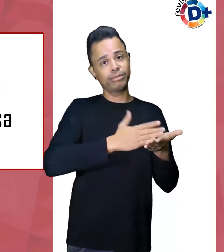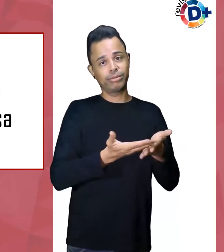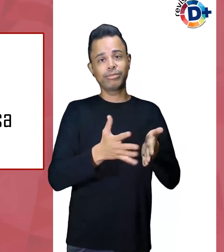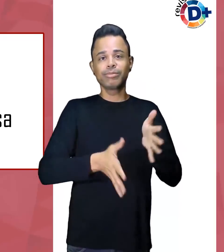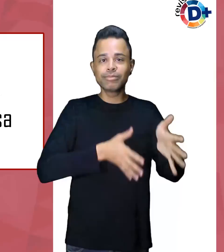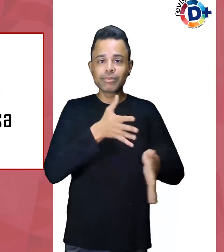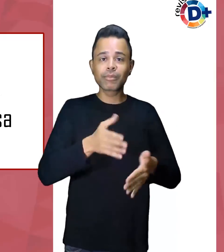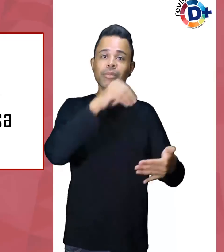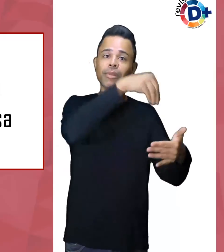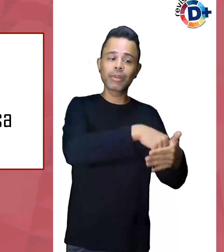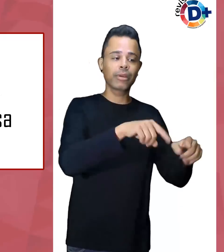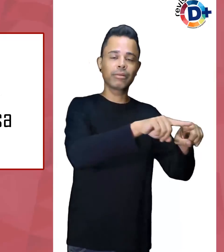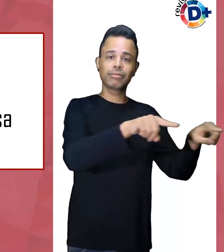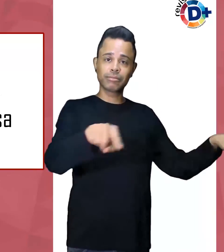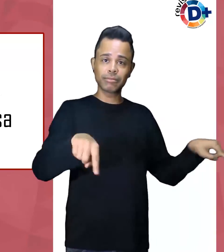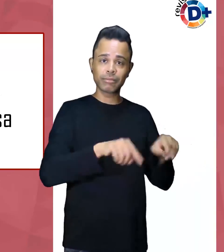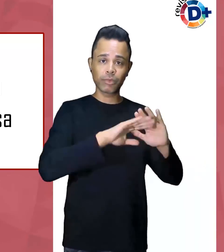em sala de aula.